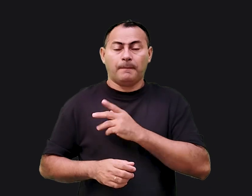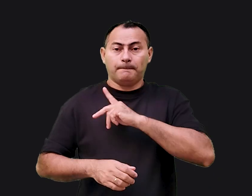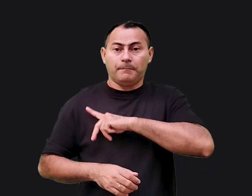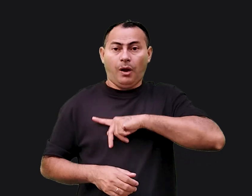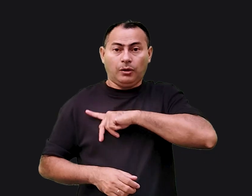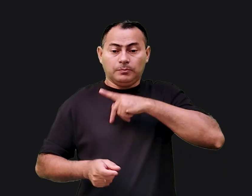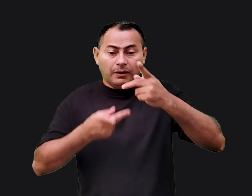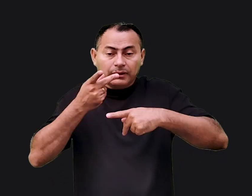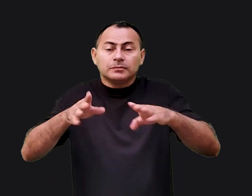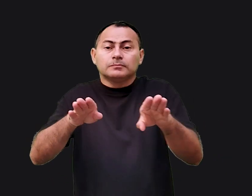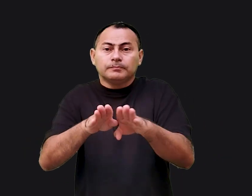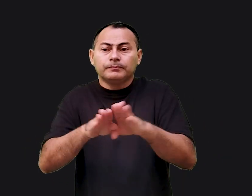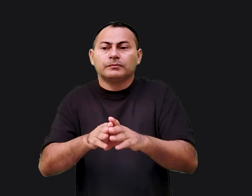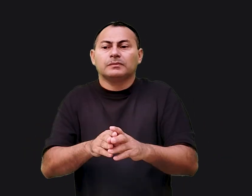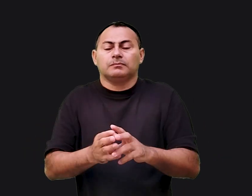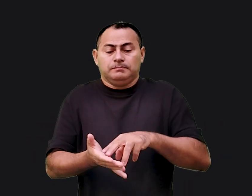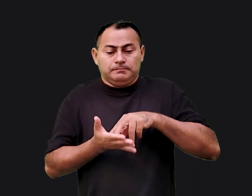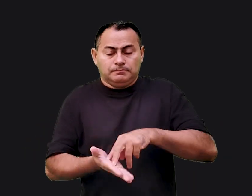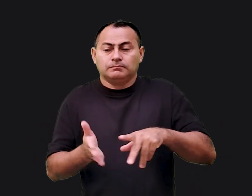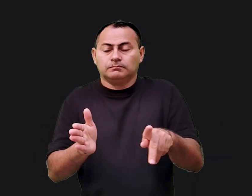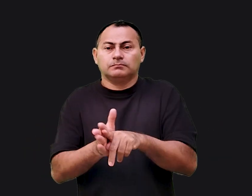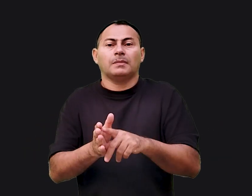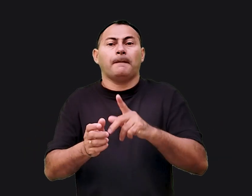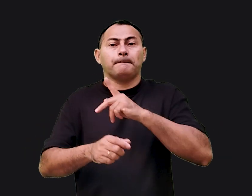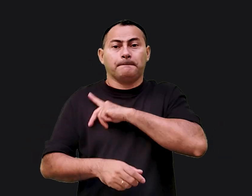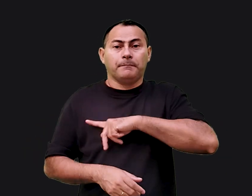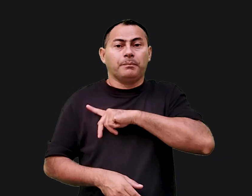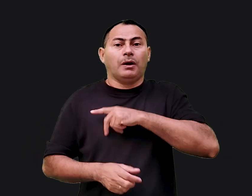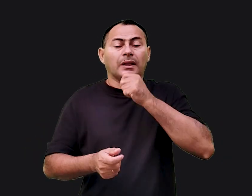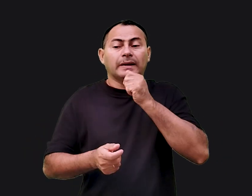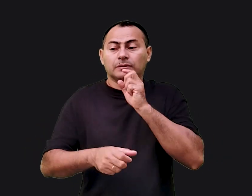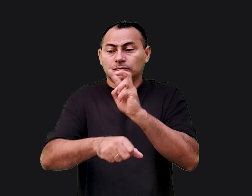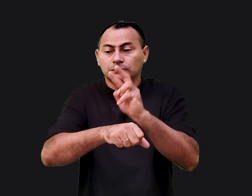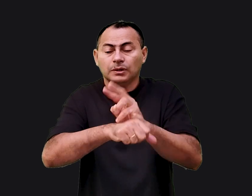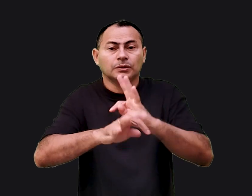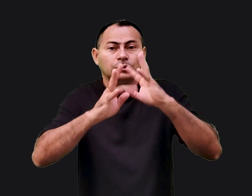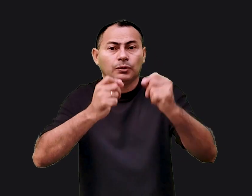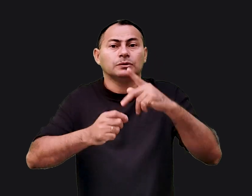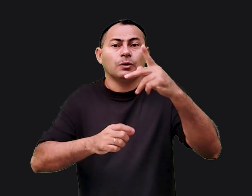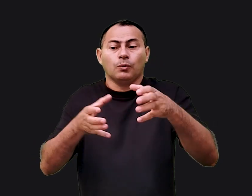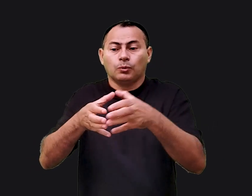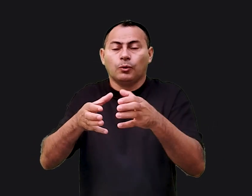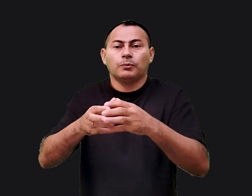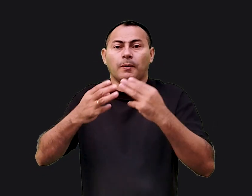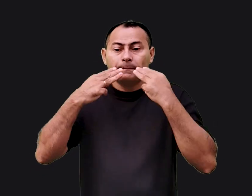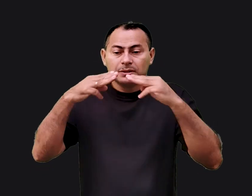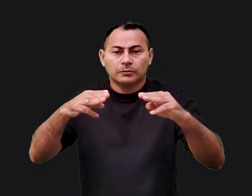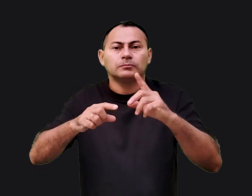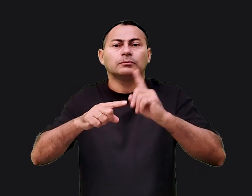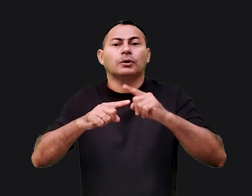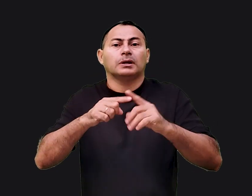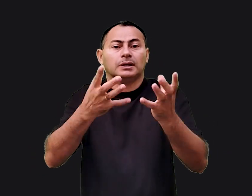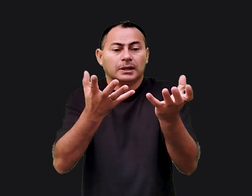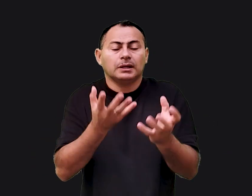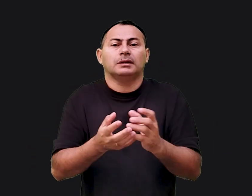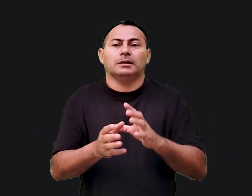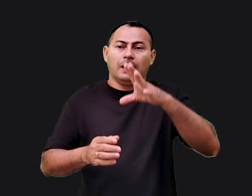diz além de se sustentar Paulo ainda sustentou todo o seu grupo de missionários porque queria que eles